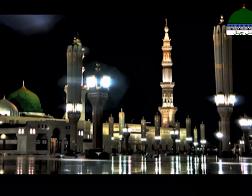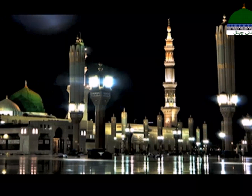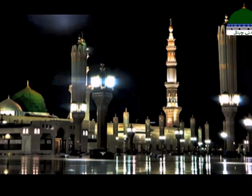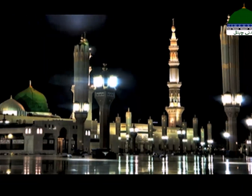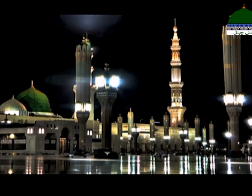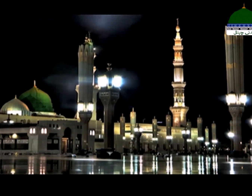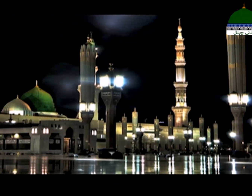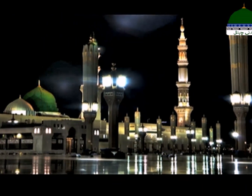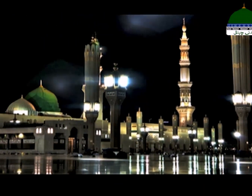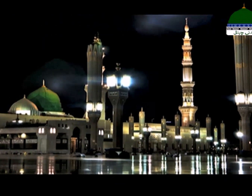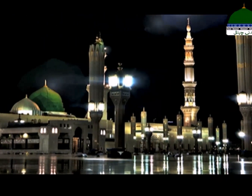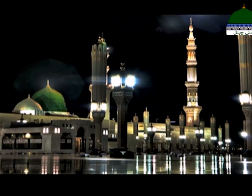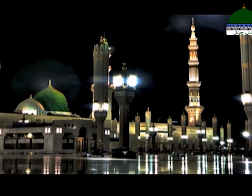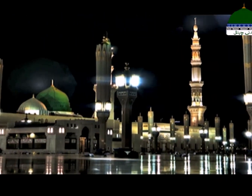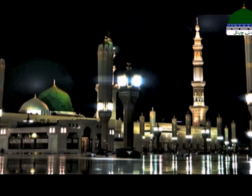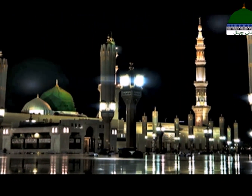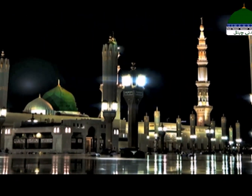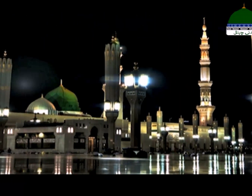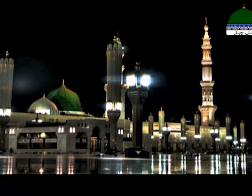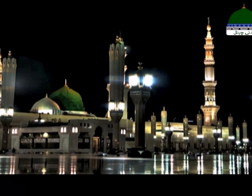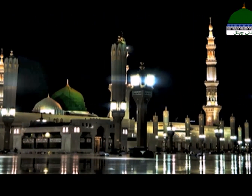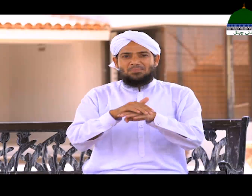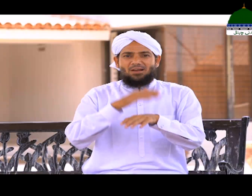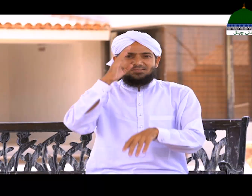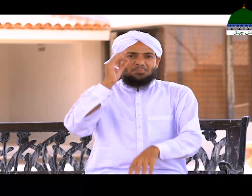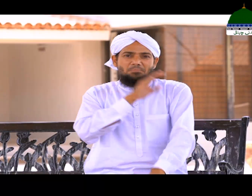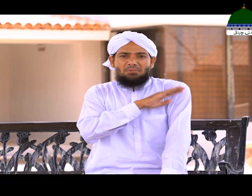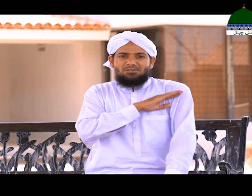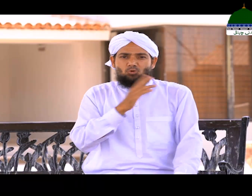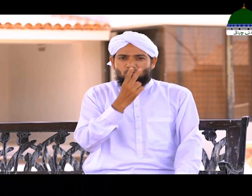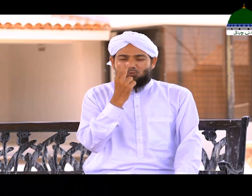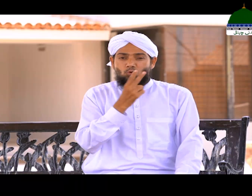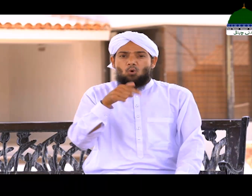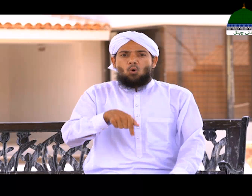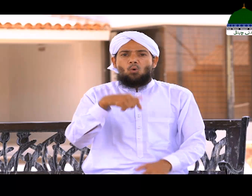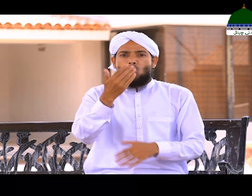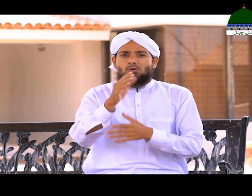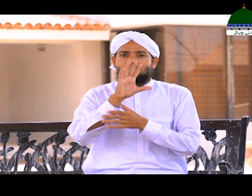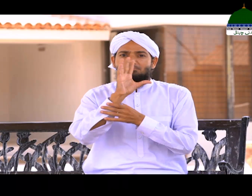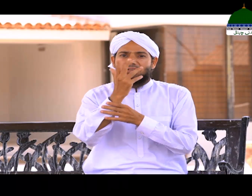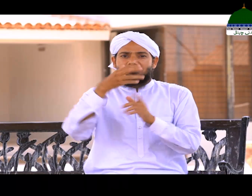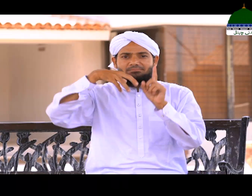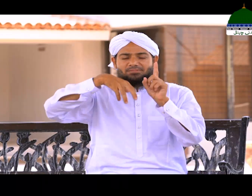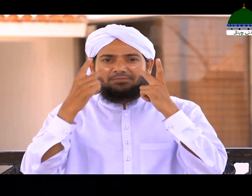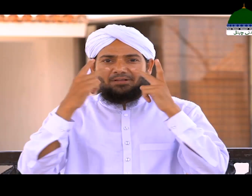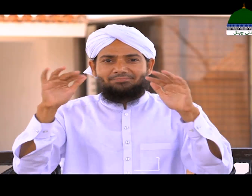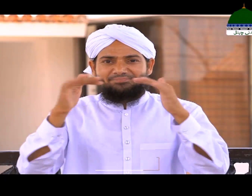آلك وأصحابك یا نور اللہ۔ پیارے اسلامی بھائیوں اور مدنی چینل کے ناظرین، پروگرام